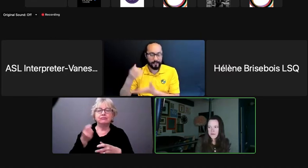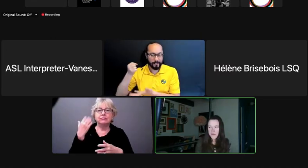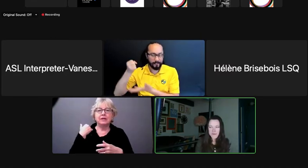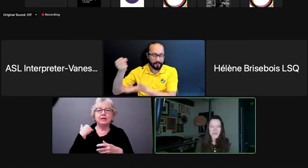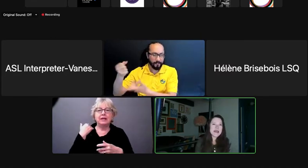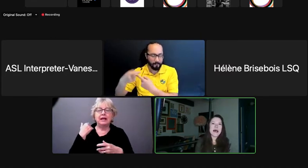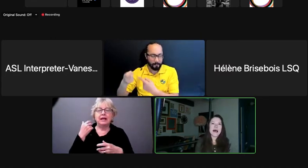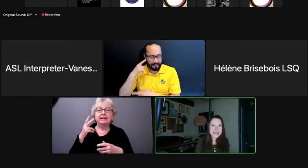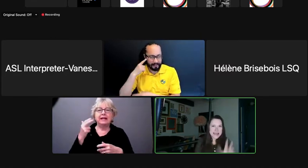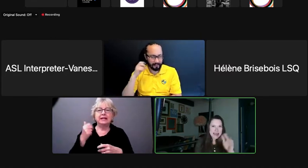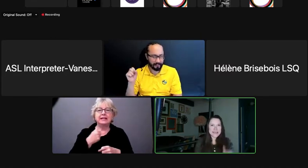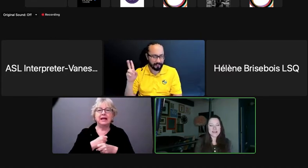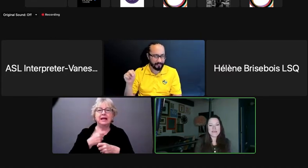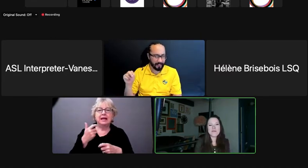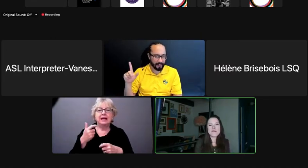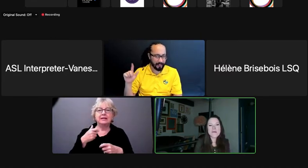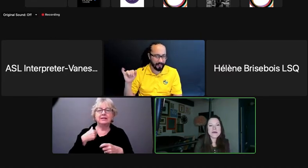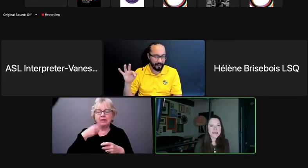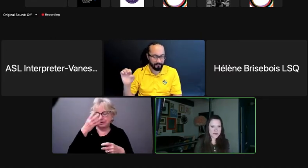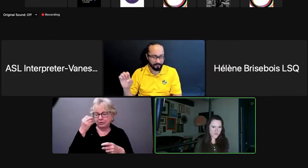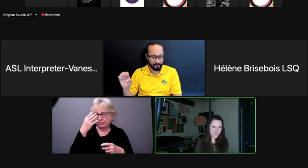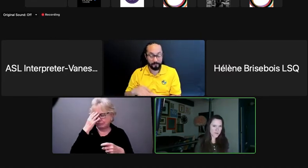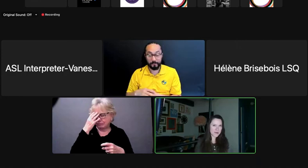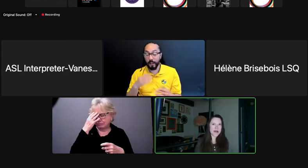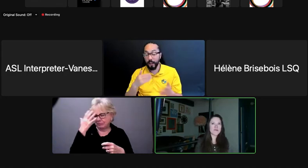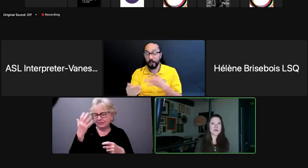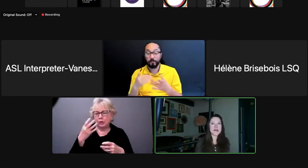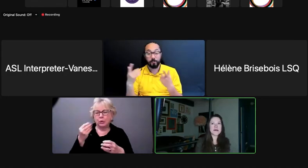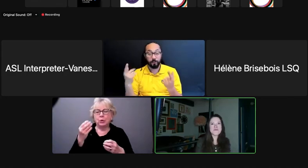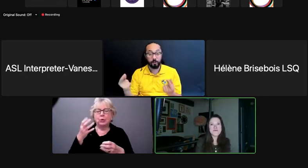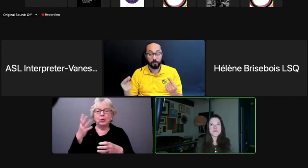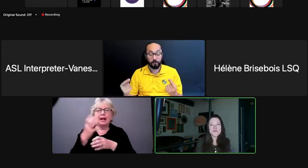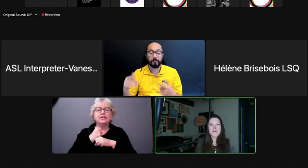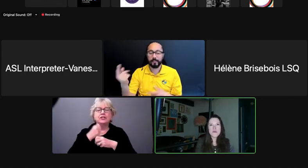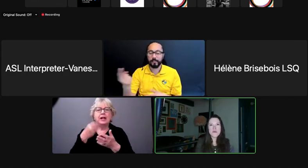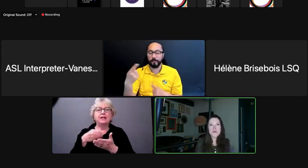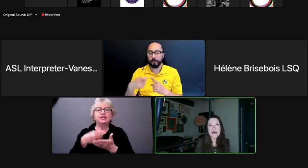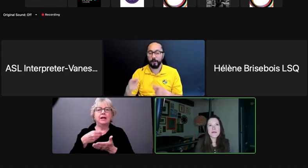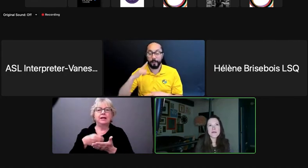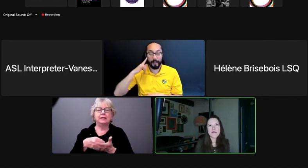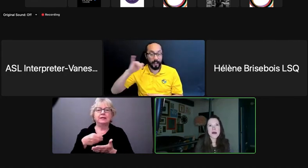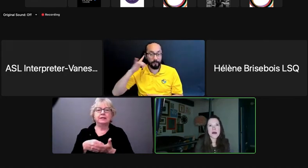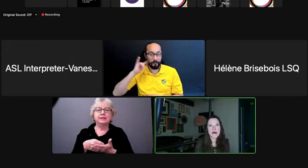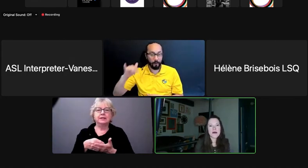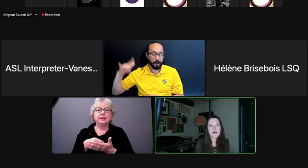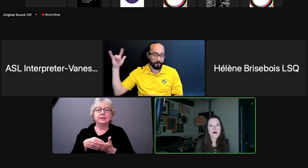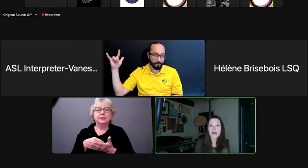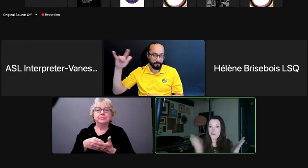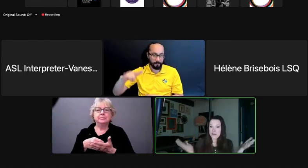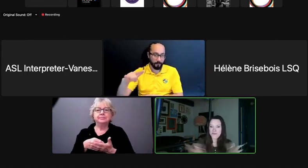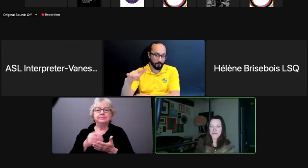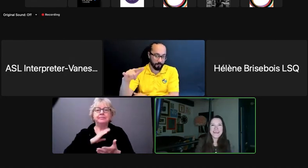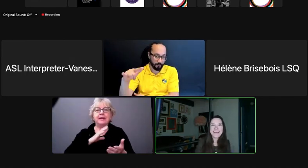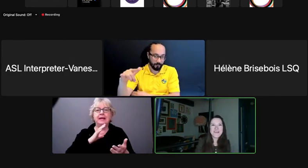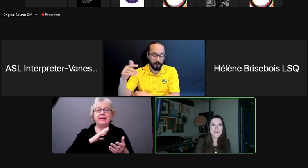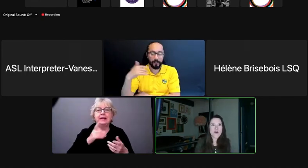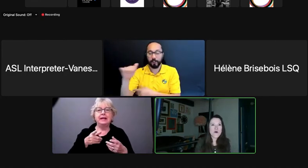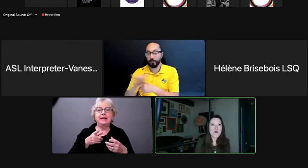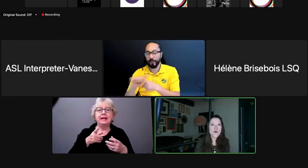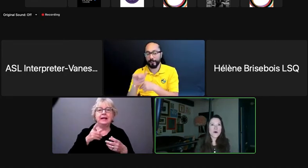Financement, en fait, là j un blanc de mémoire, je ne me souviens pas d'où ils ont reçu le financement mais l'Institut est